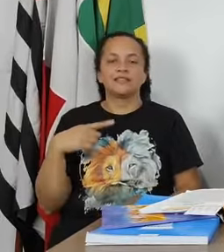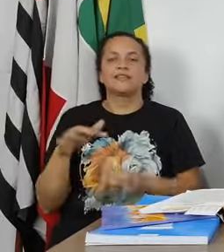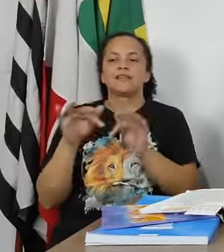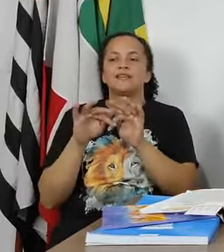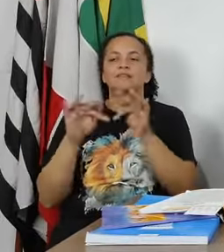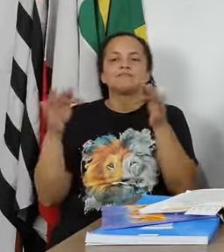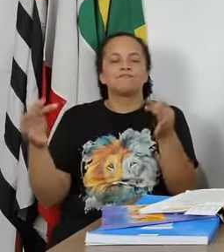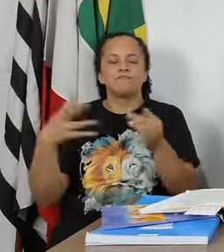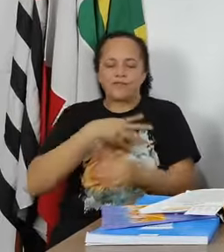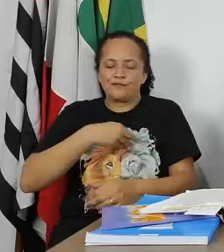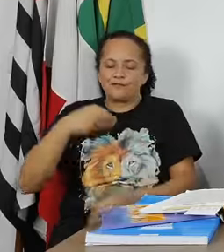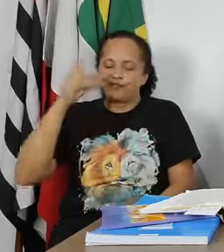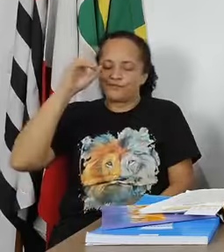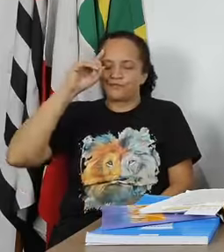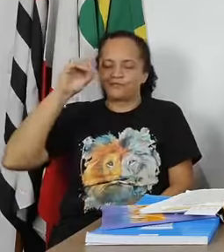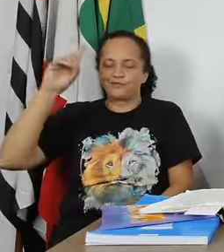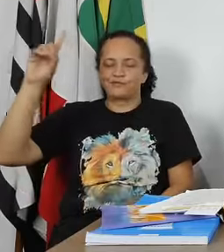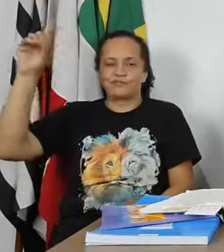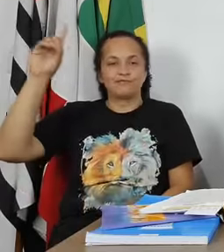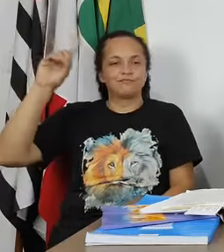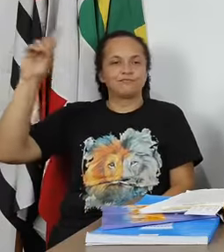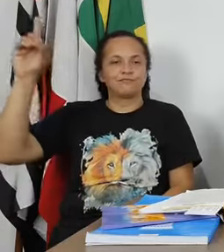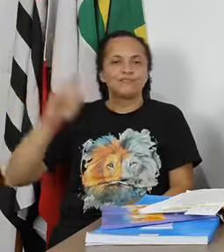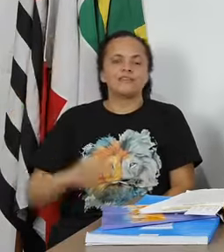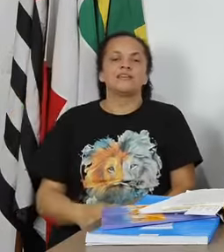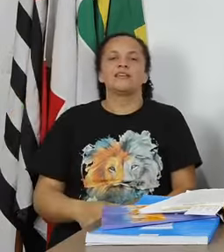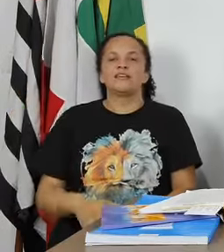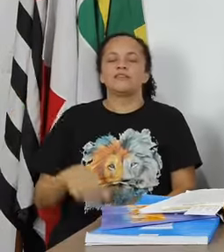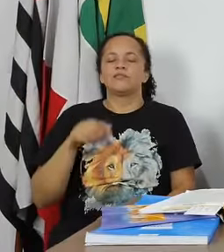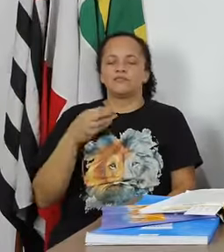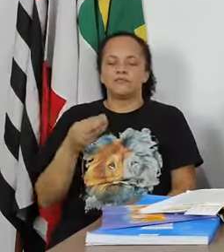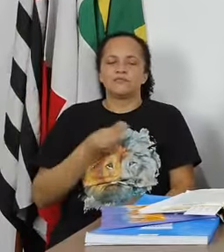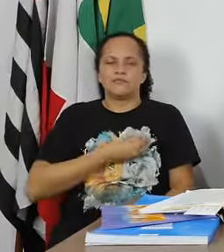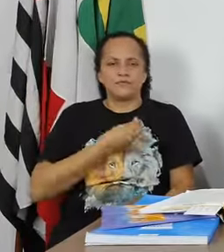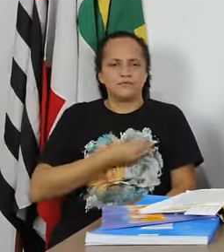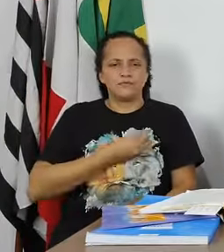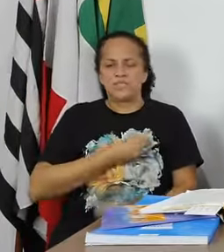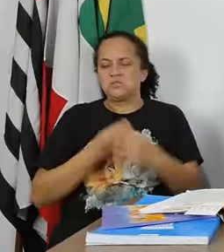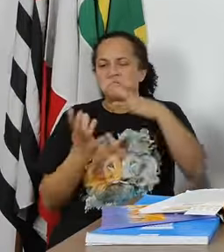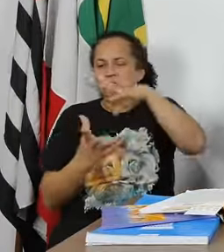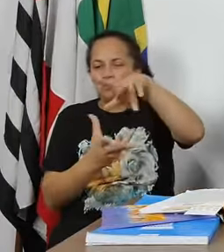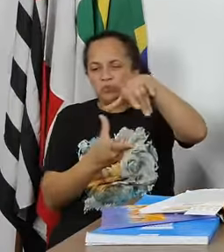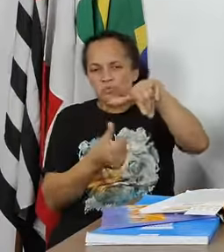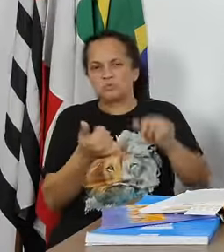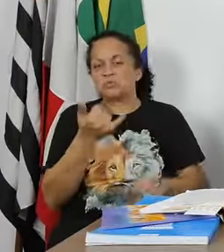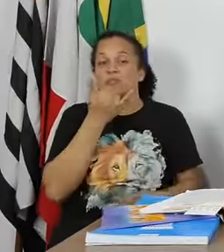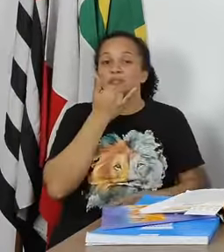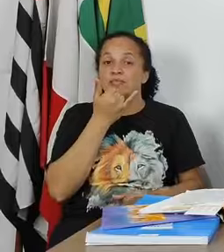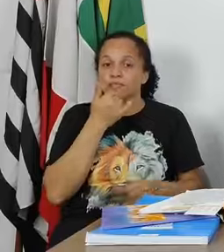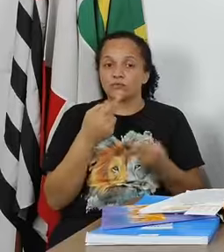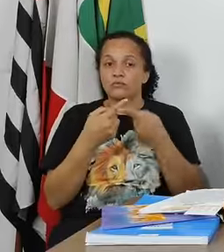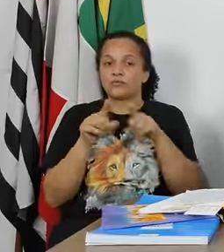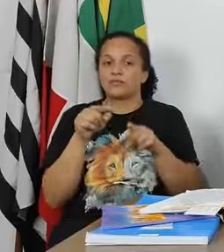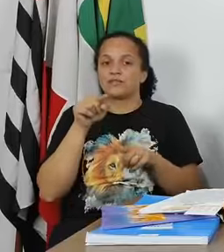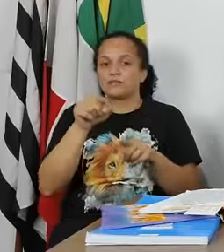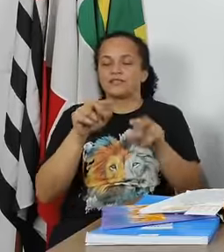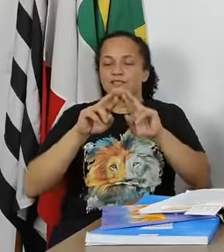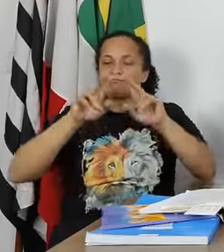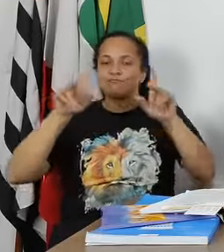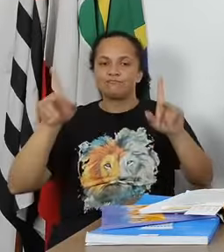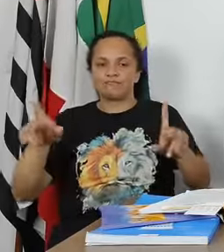Deus, inculpáveis no meio de uma geração pervertida e corrupta, no qual resplandeceis como luzeiro